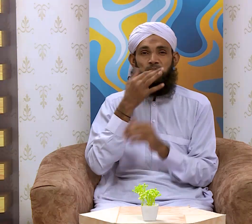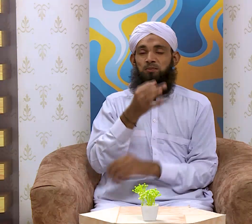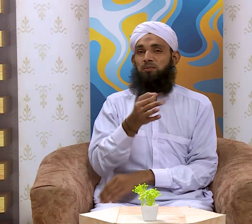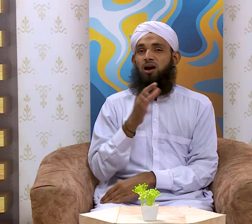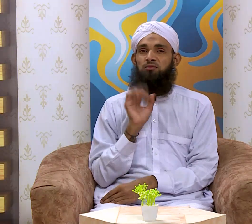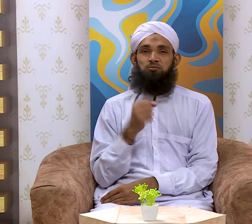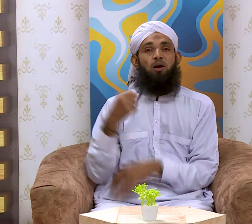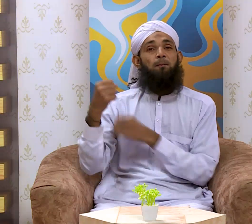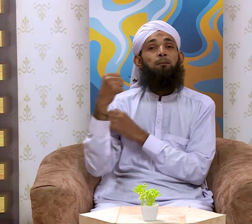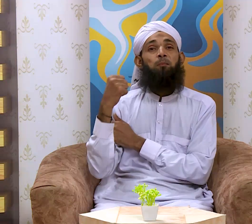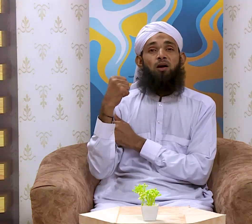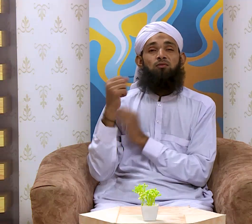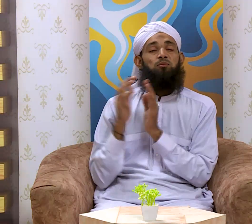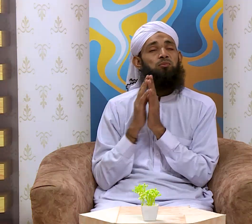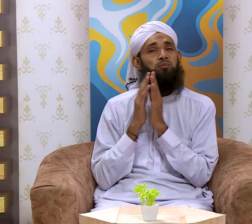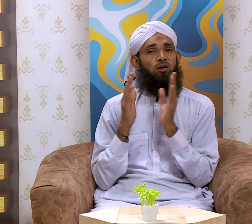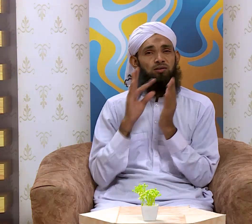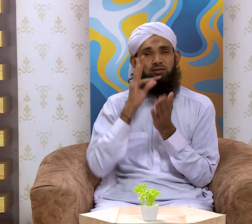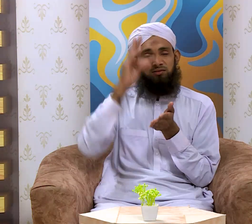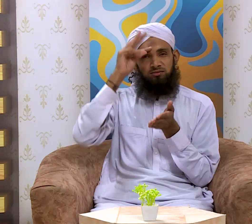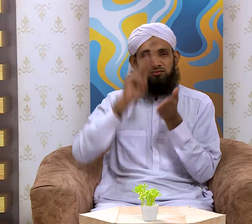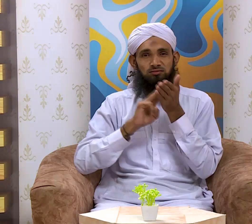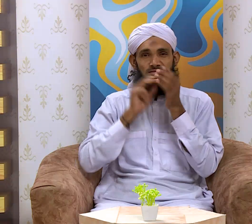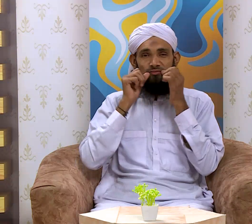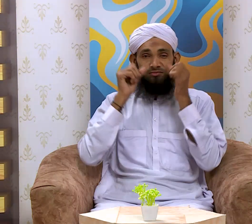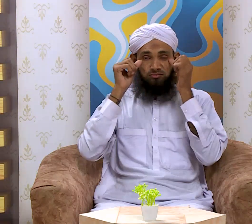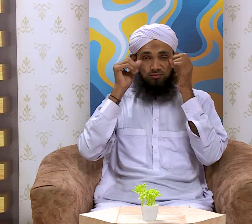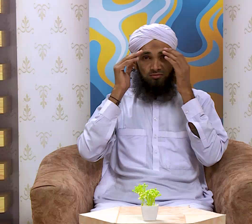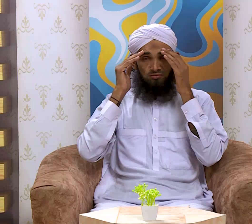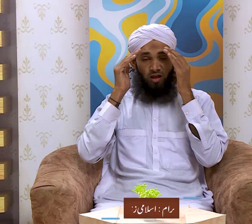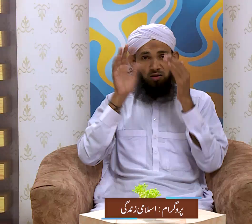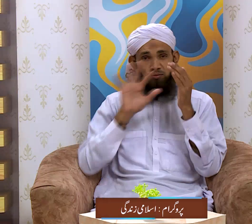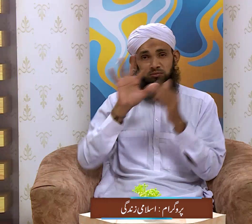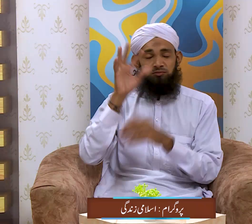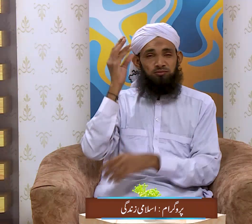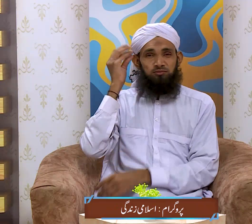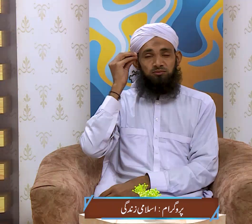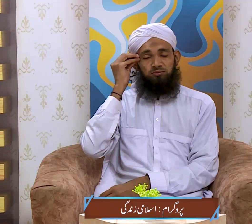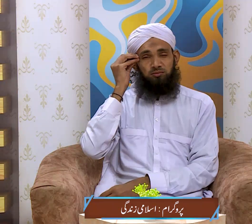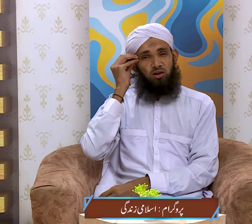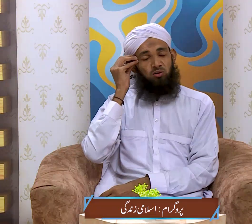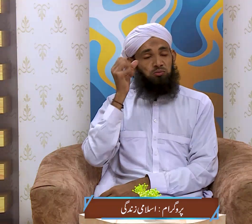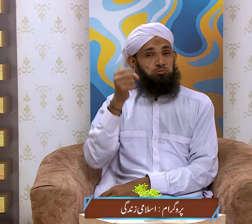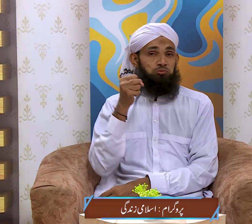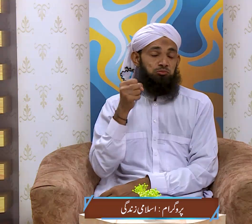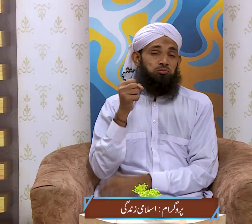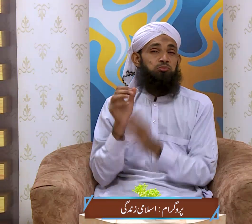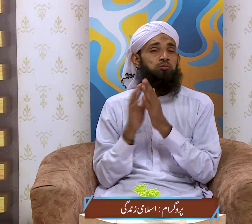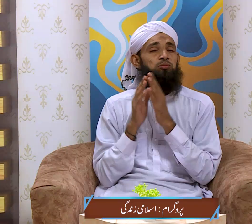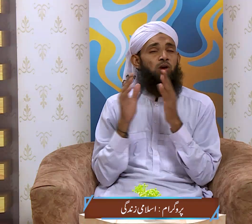اور پھر اللہ کے حبیب علیہ السلام کی علم غیب کا بھی کس زبردست انداز میں اظہار ہو رہا ہے۔ اللہ پاک نے